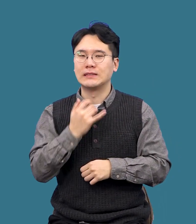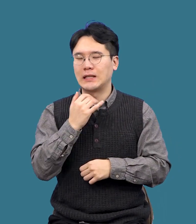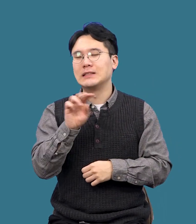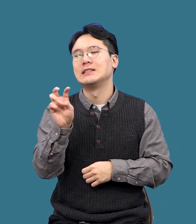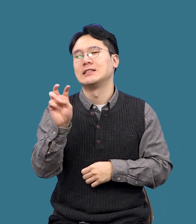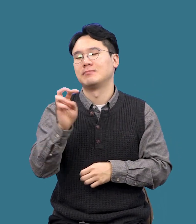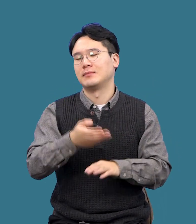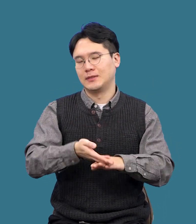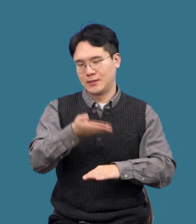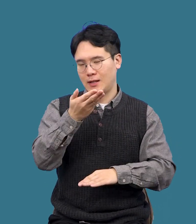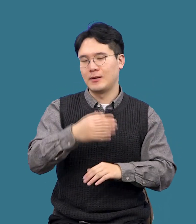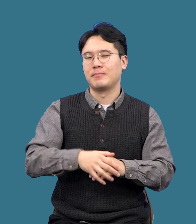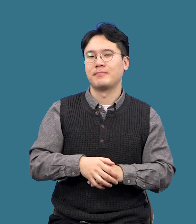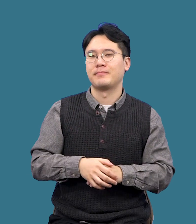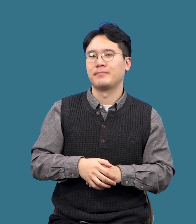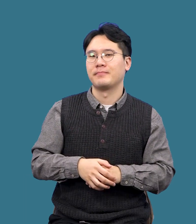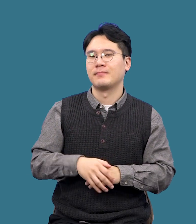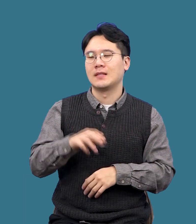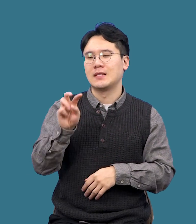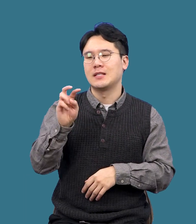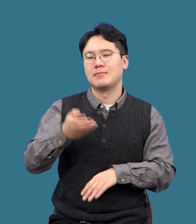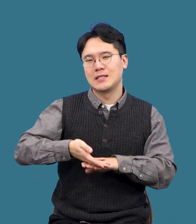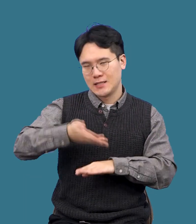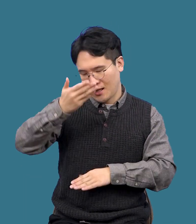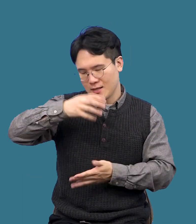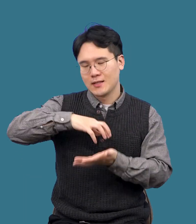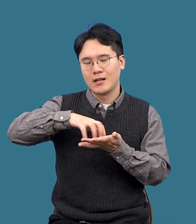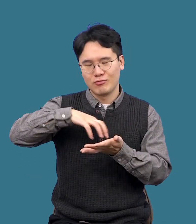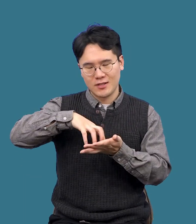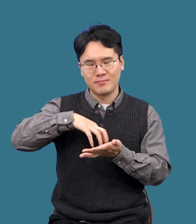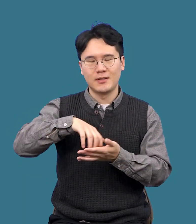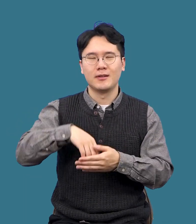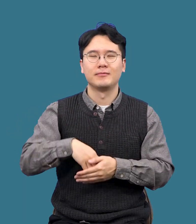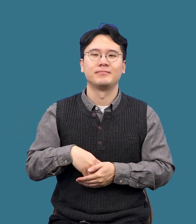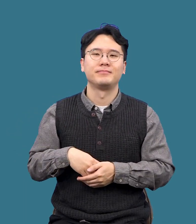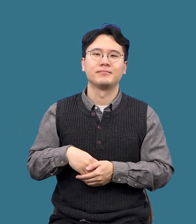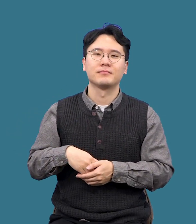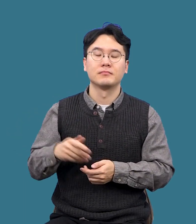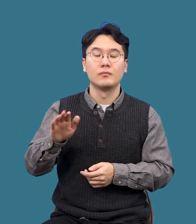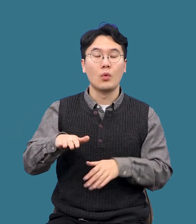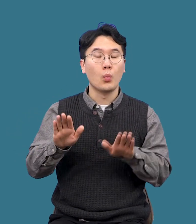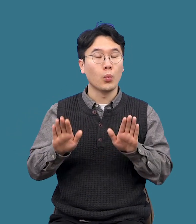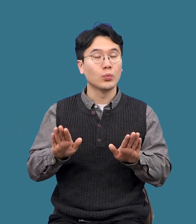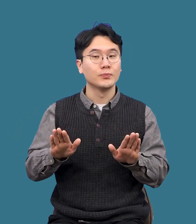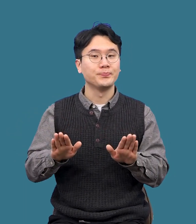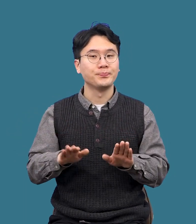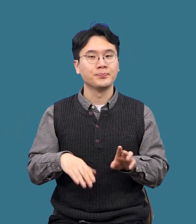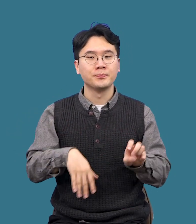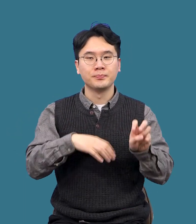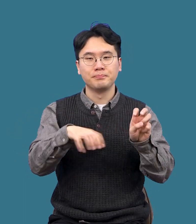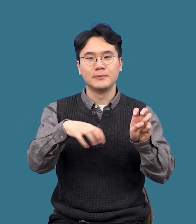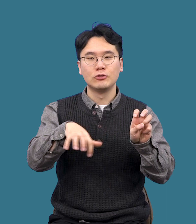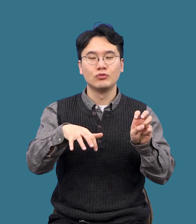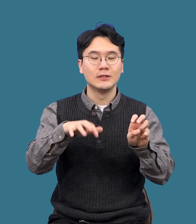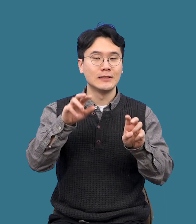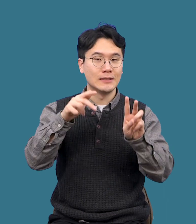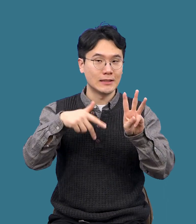이상, 20세 이상을 계수했습니다. 그런데 오늘 민수기 3장에